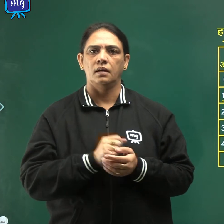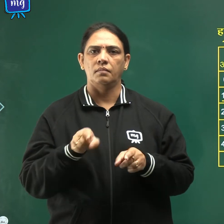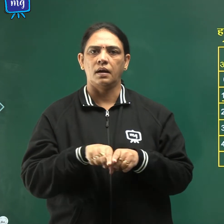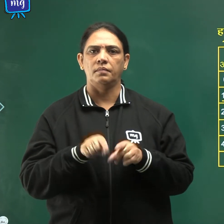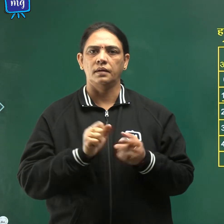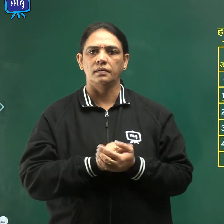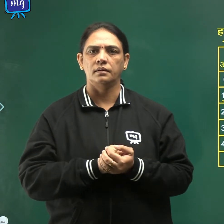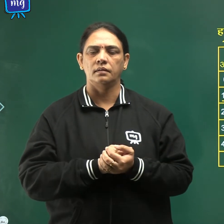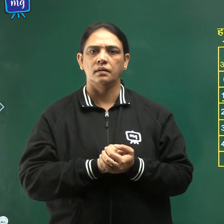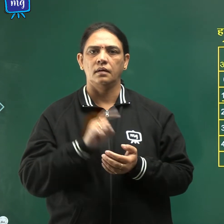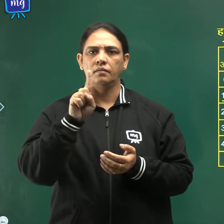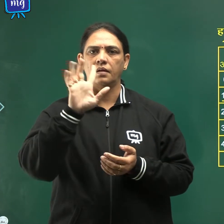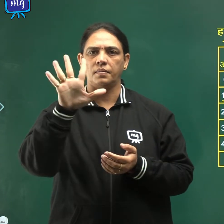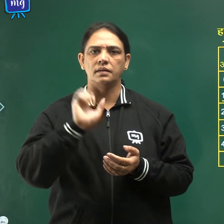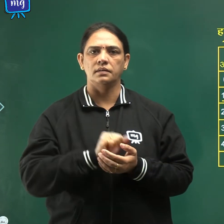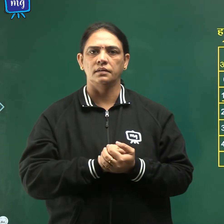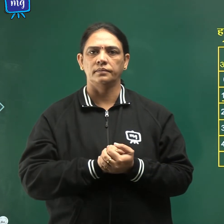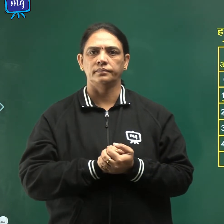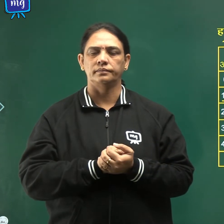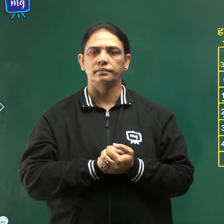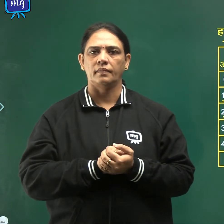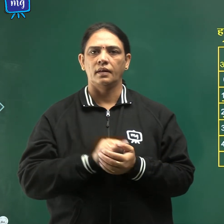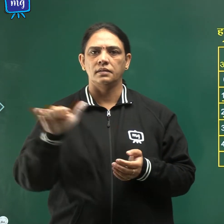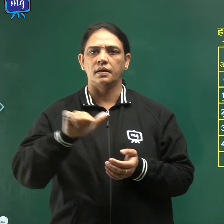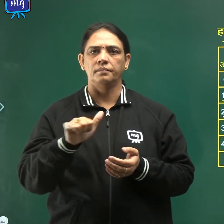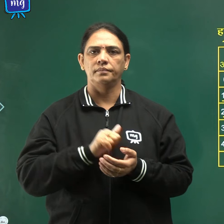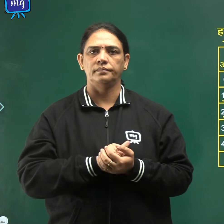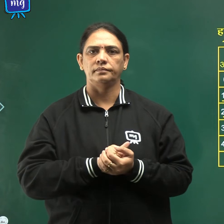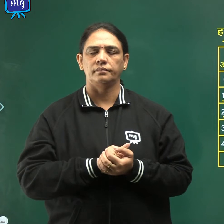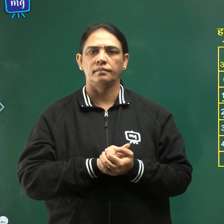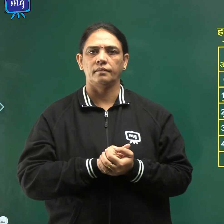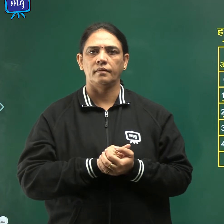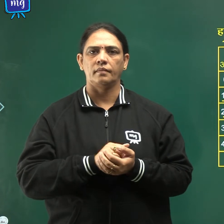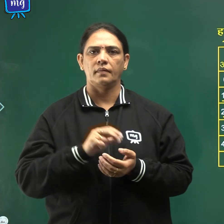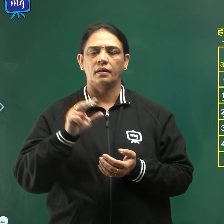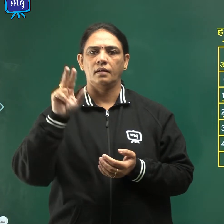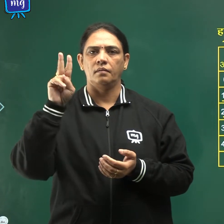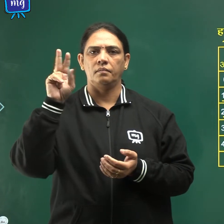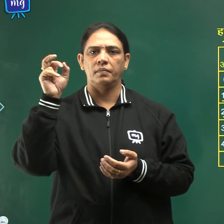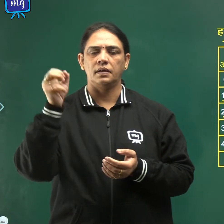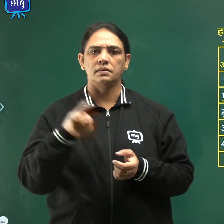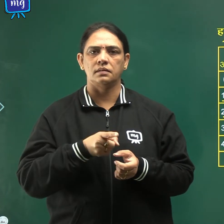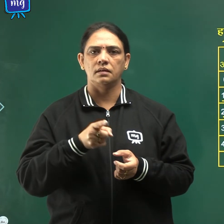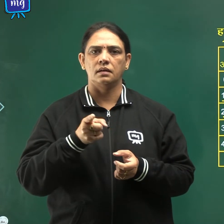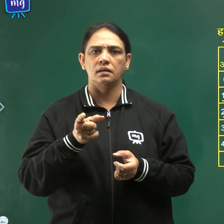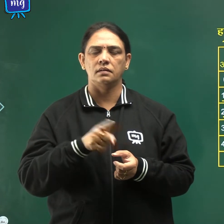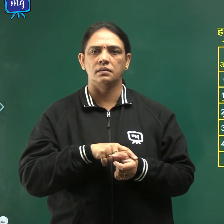बराबर 15। ऐसे ही 20 से 30 वर्ग की